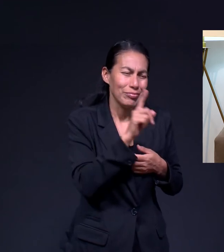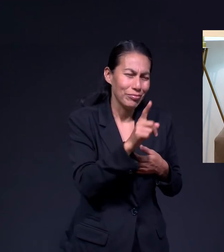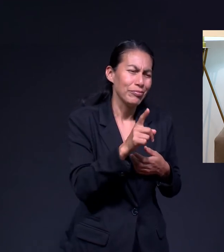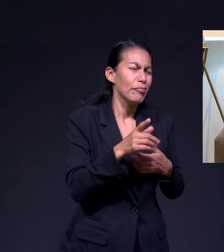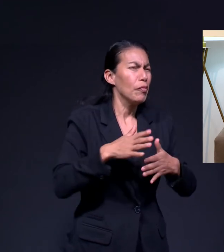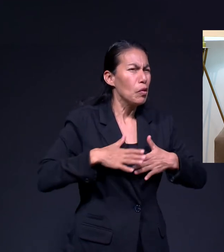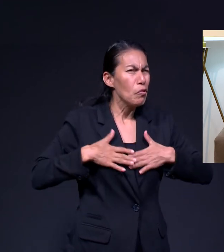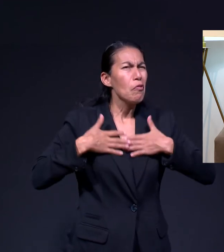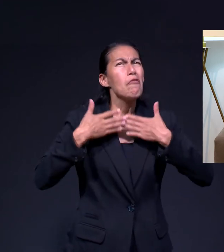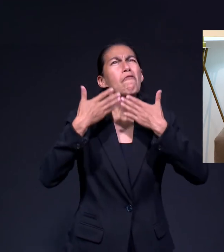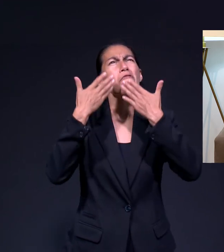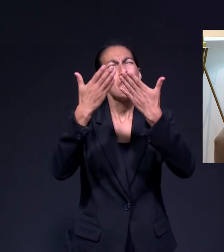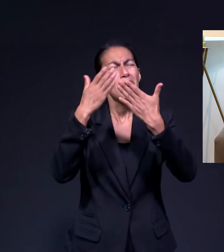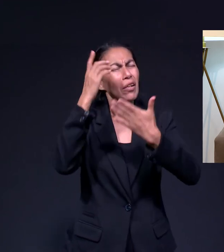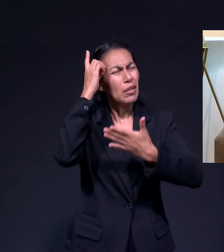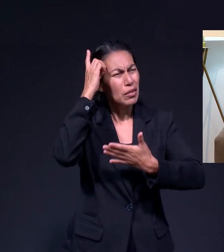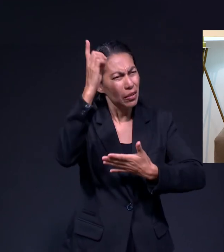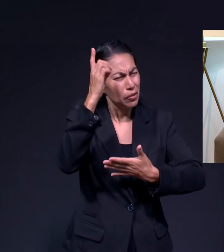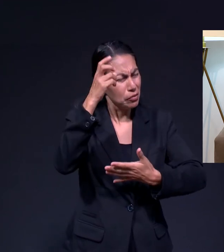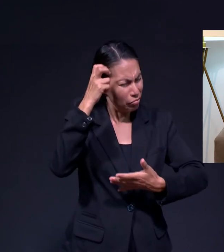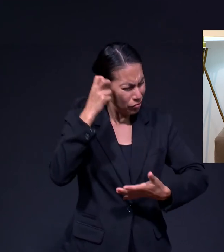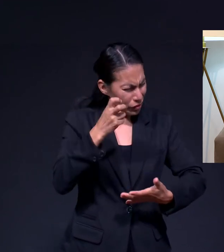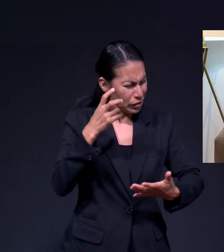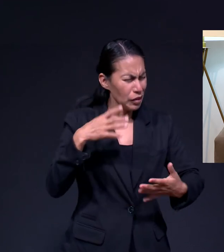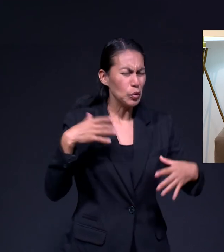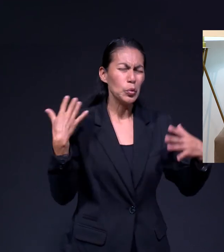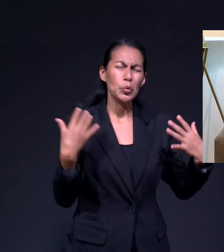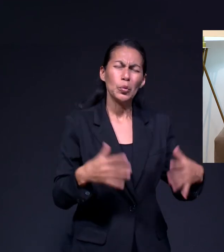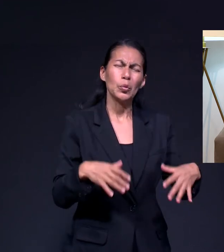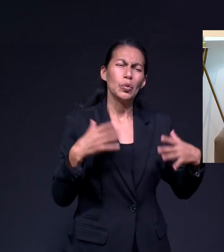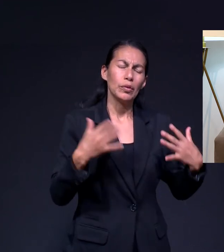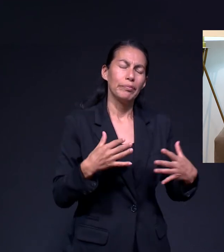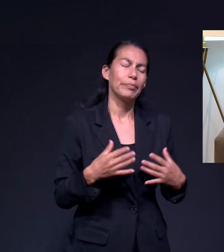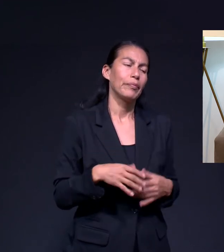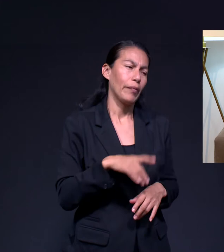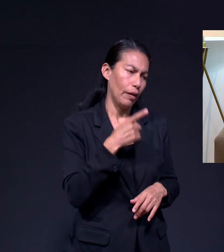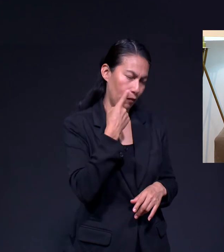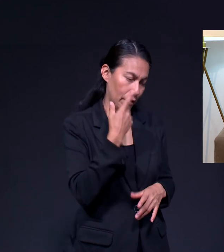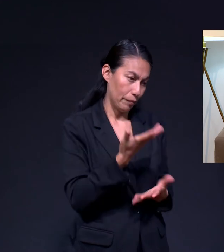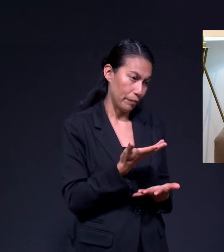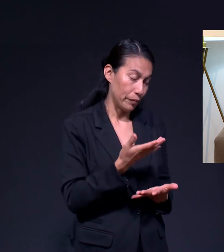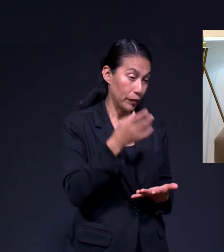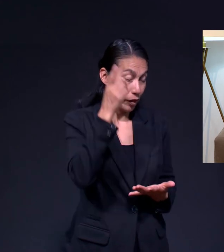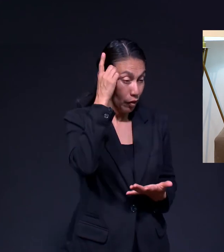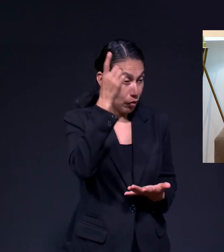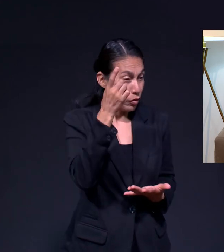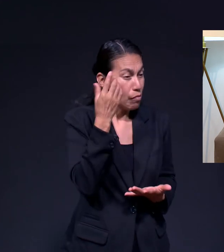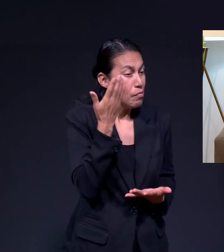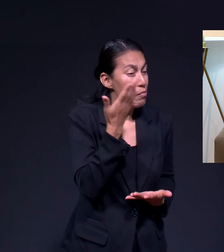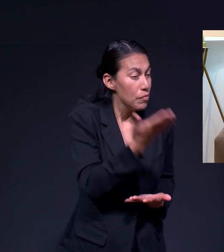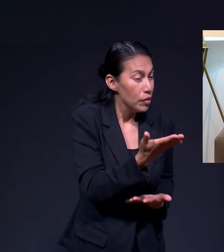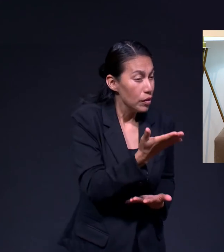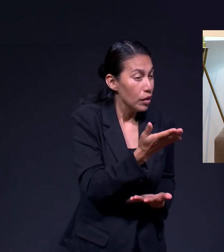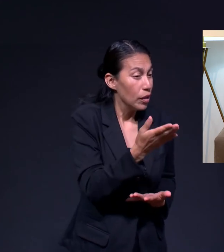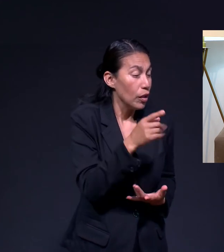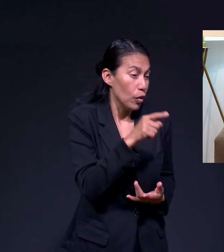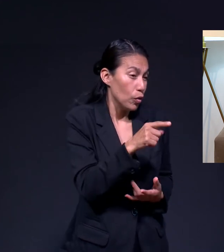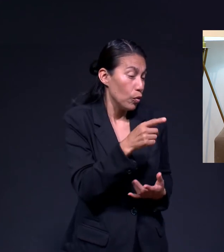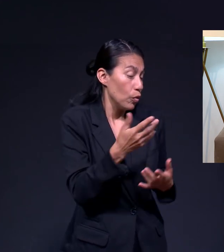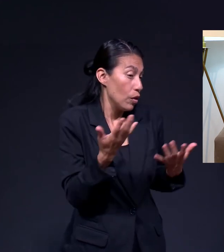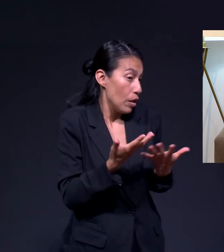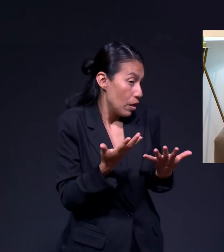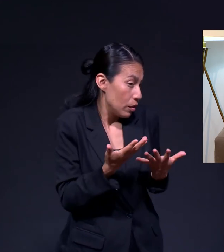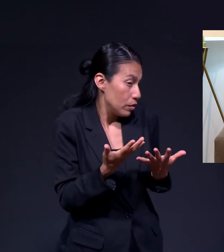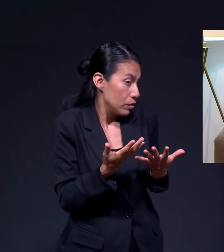dios es una confianza dinámica porque dios te pide que hagas